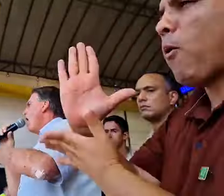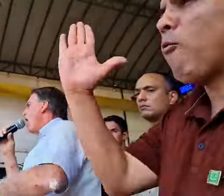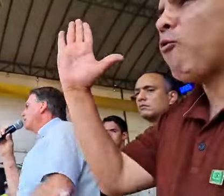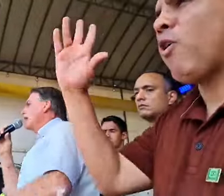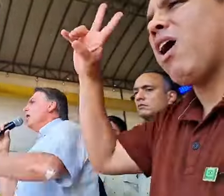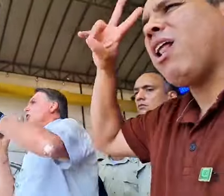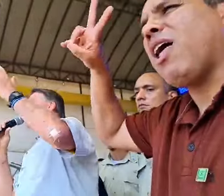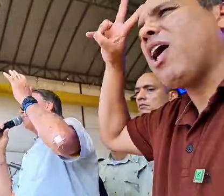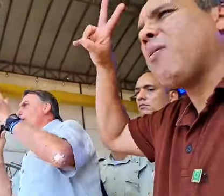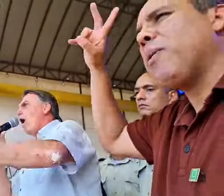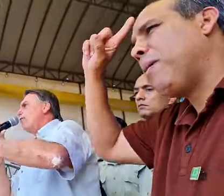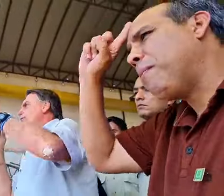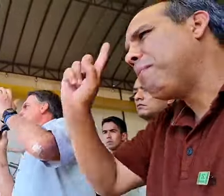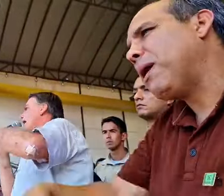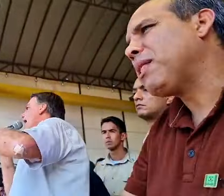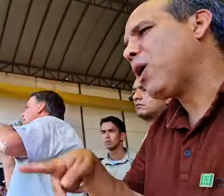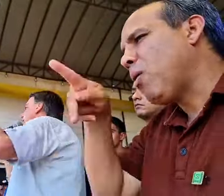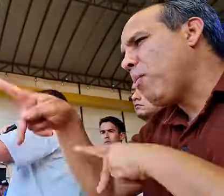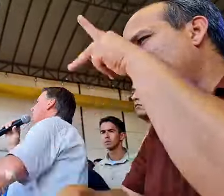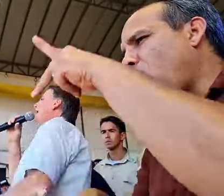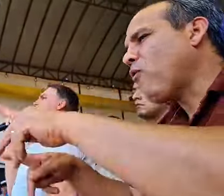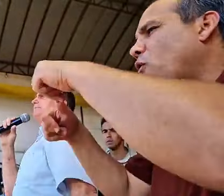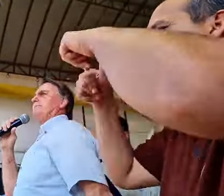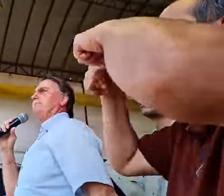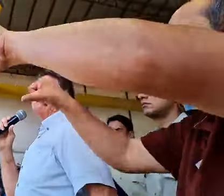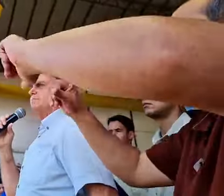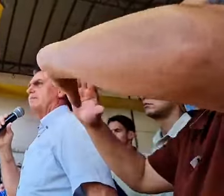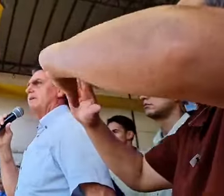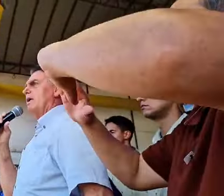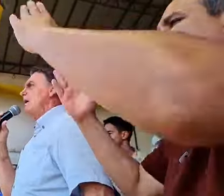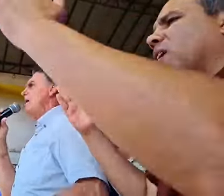aquela ordem do povo ficar em casa.